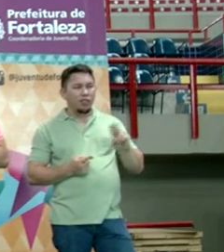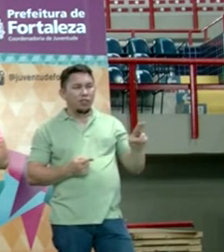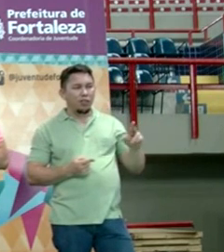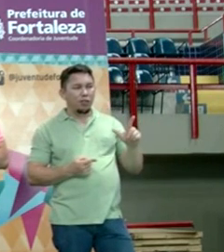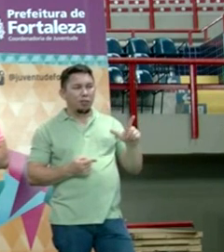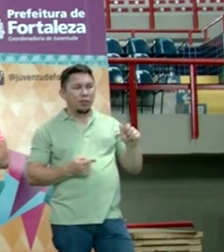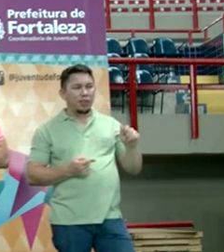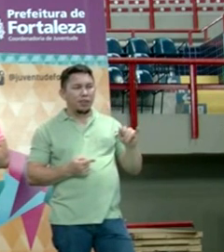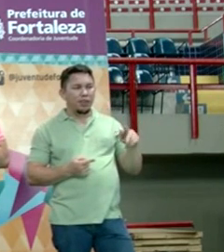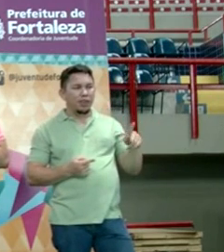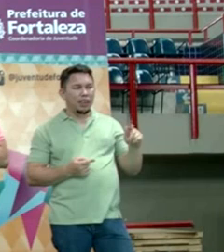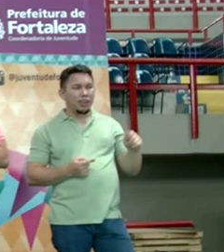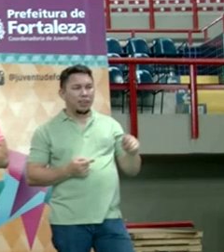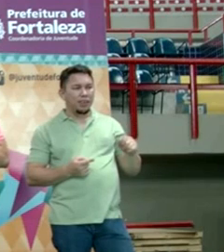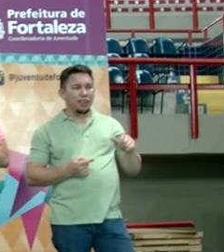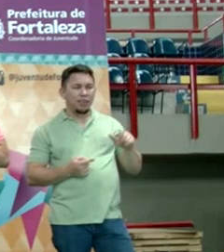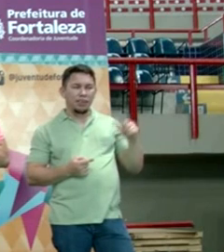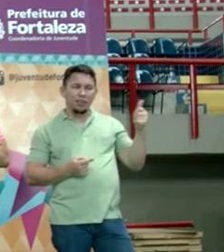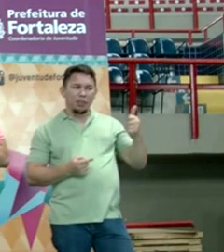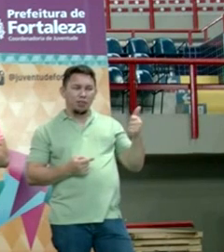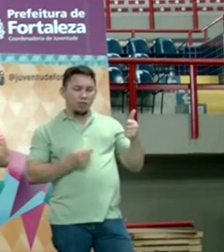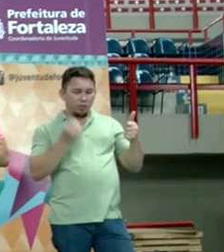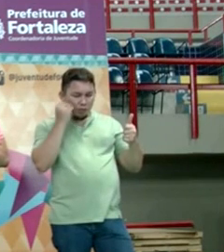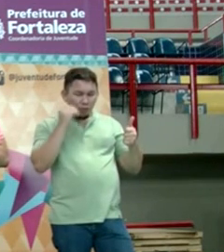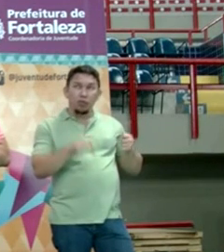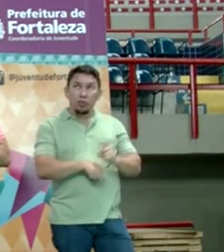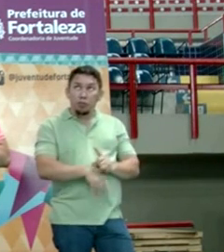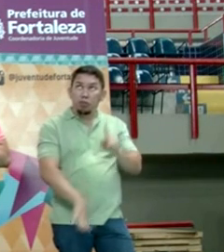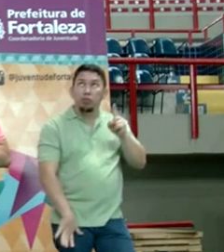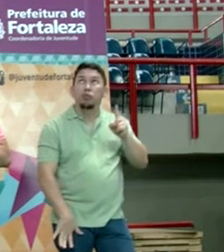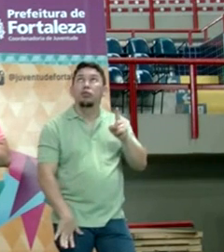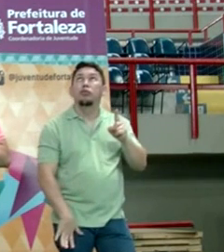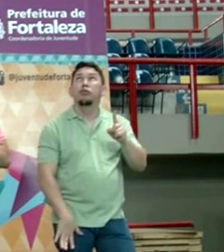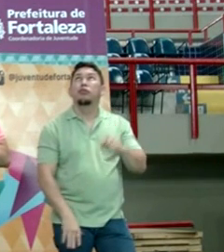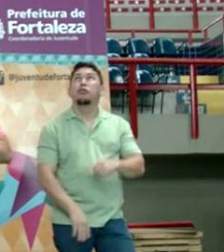cachorra? Laika. Laika 1, teste, vai.